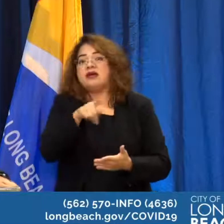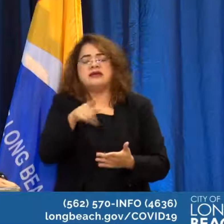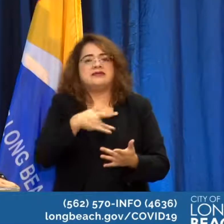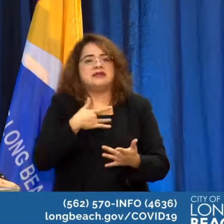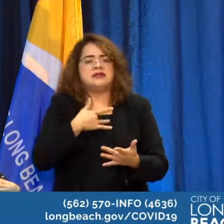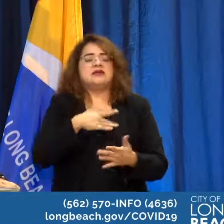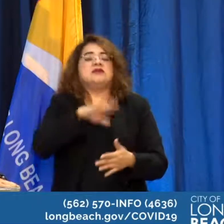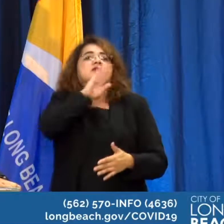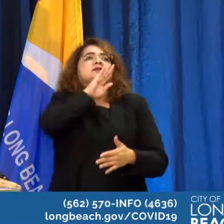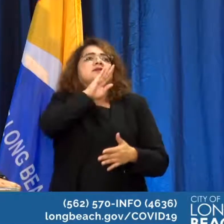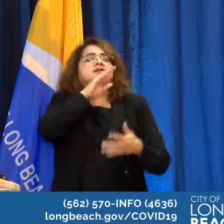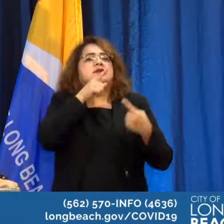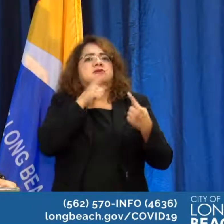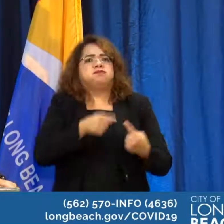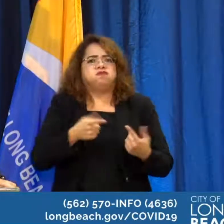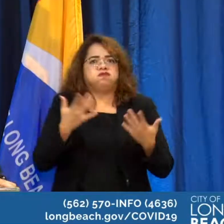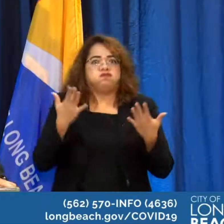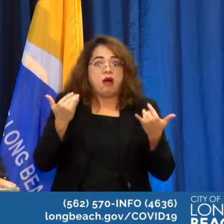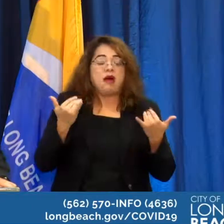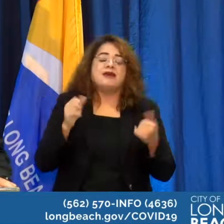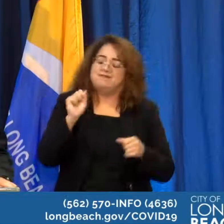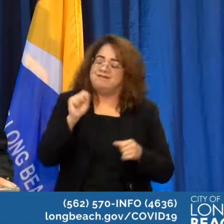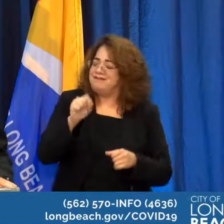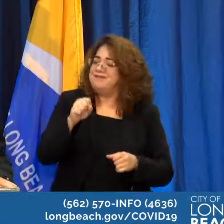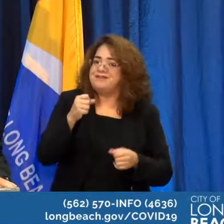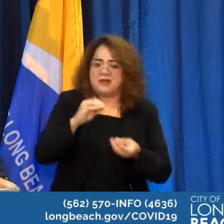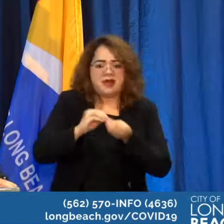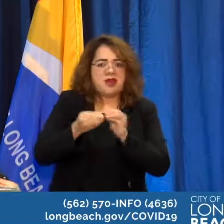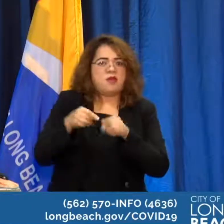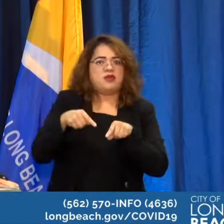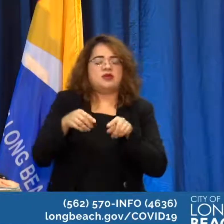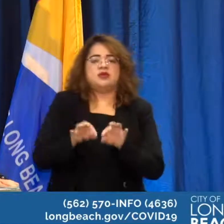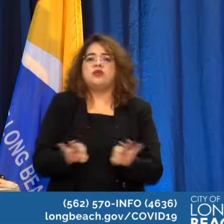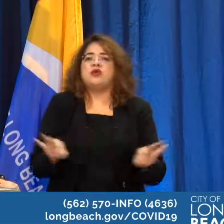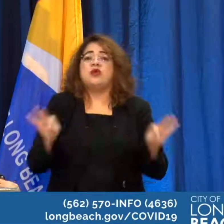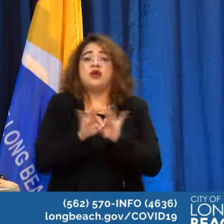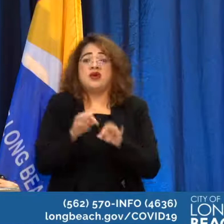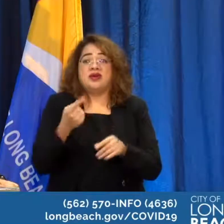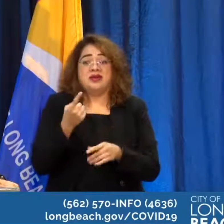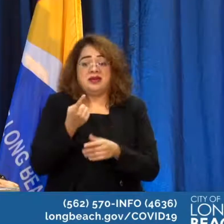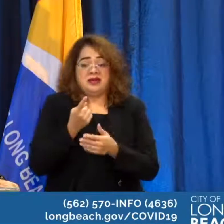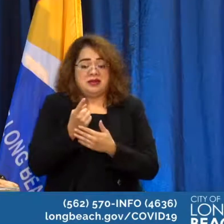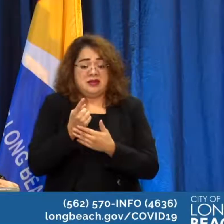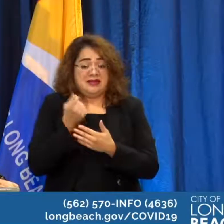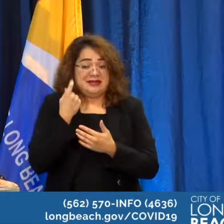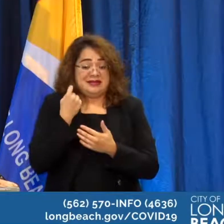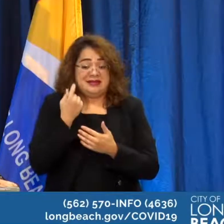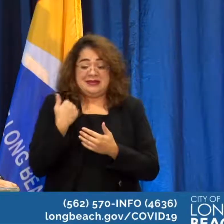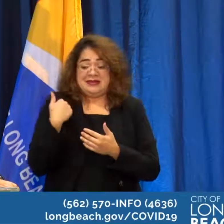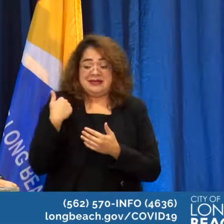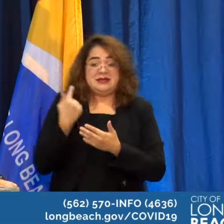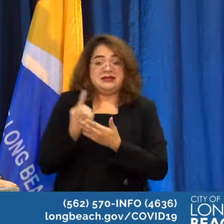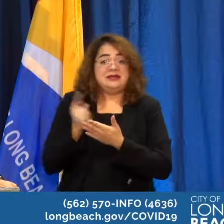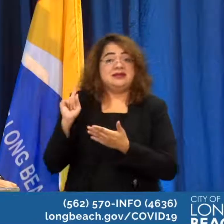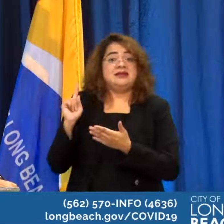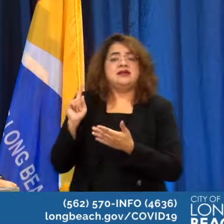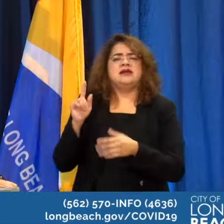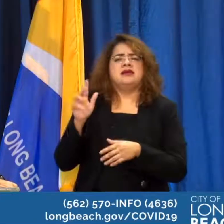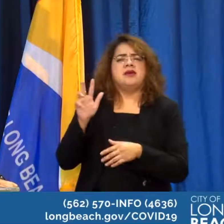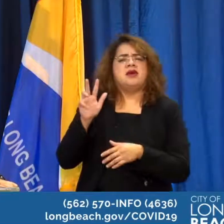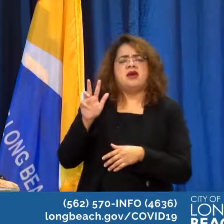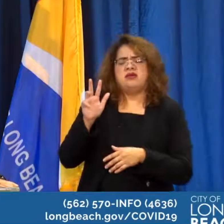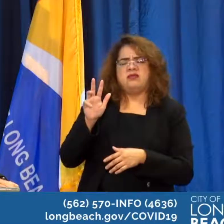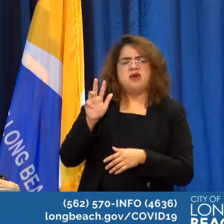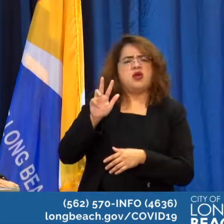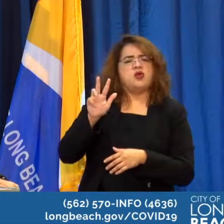Hace 2 semanas, el porcentaje de casos positivos estaba a 3% en la